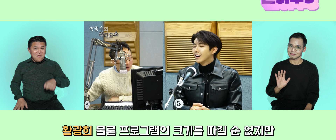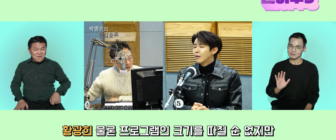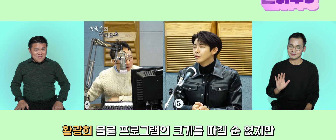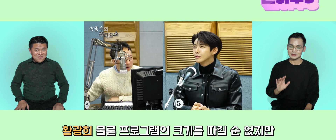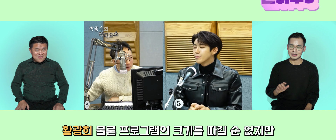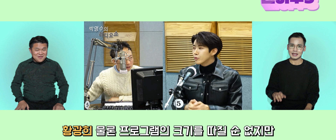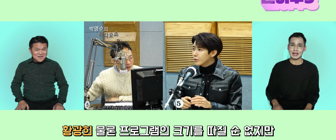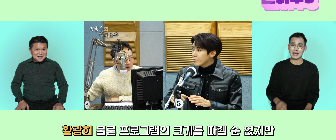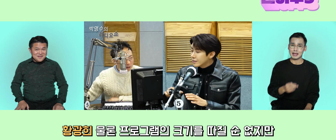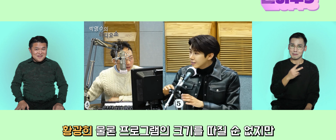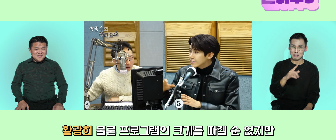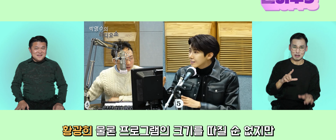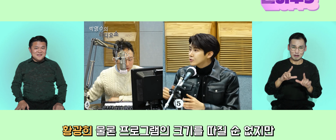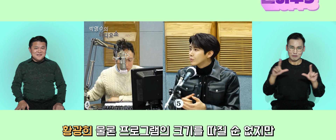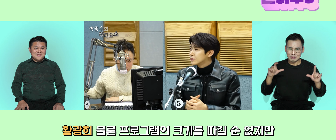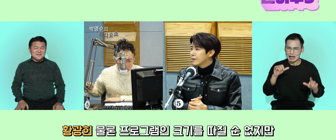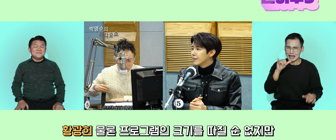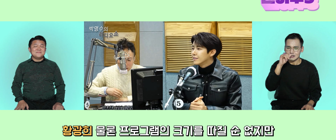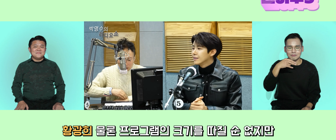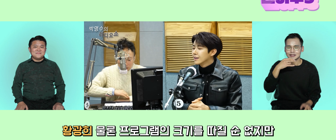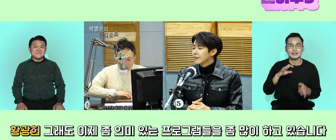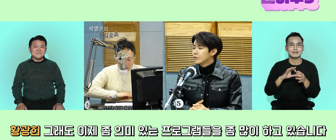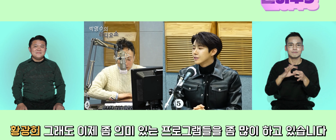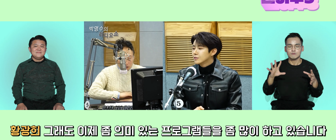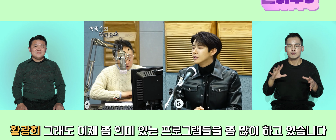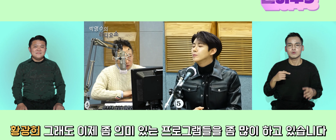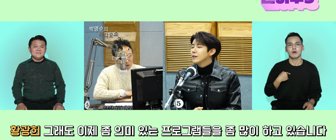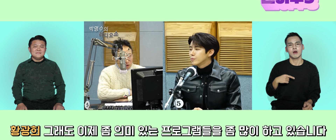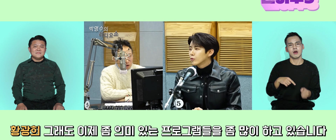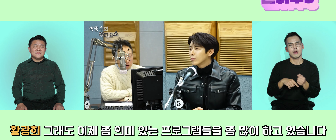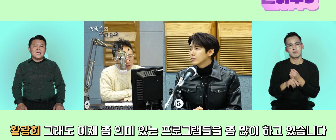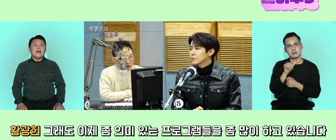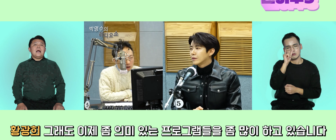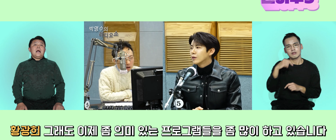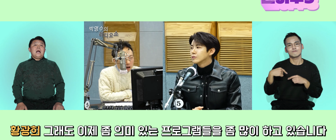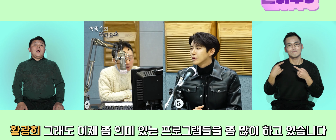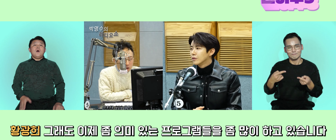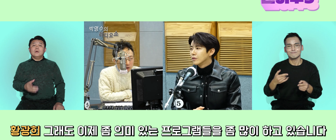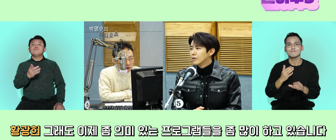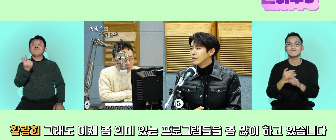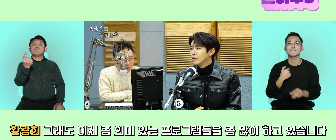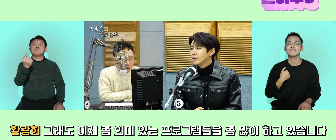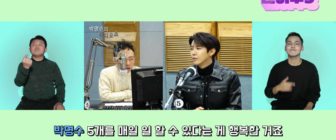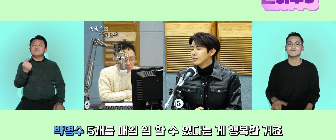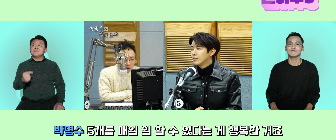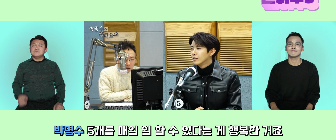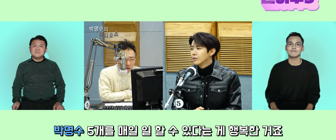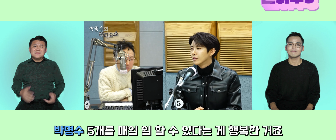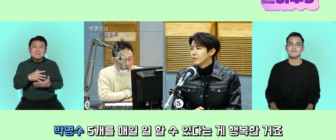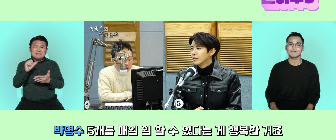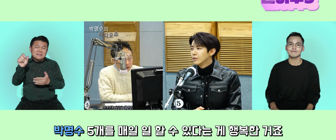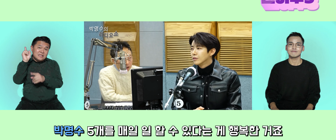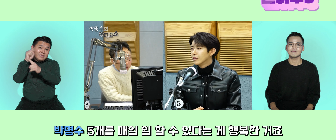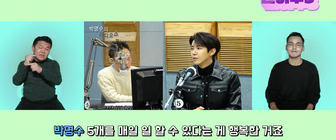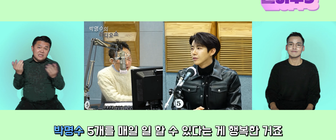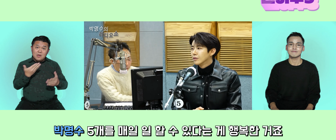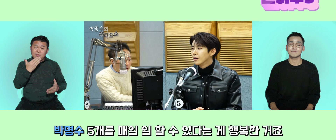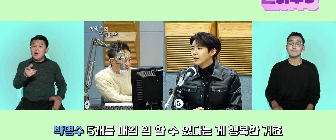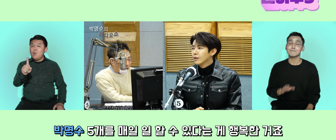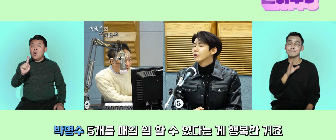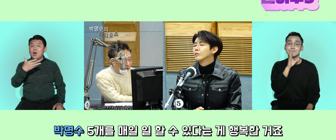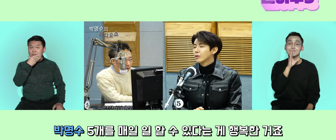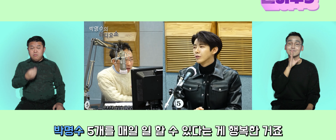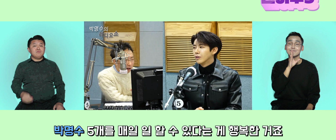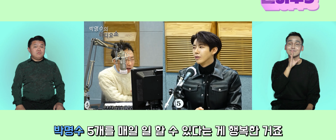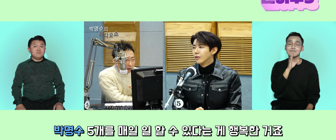아 그게 아니에요. 아 물론 이제 프로그램의 크기를 따질 수는 없지만 그래도 이제 좀 의미 있는 프로그램들을 좀 많이 하고 있어요. 그럼요. 5개를 매일 일할 수 있다는 게